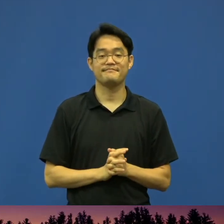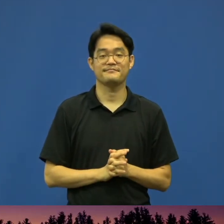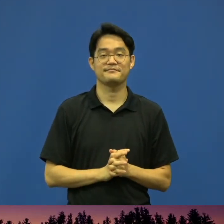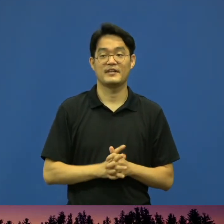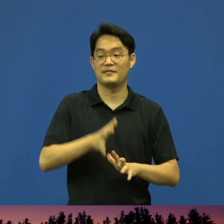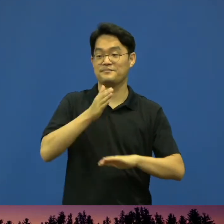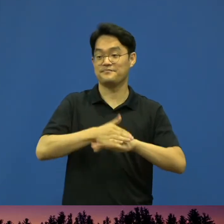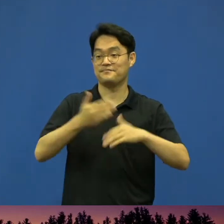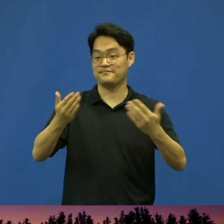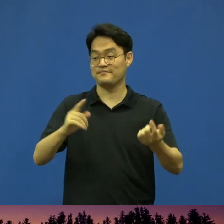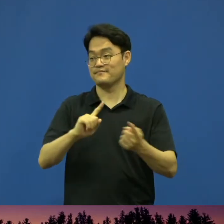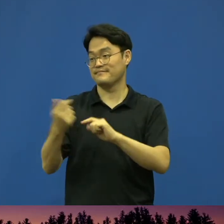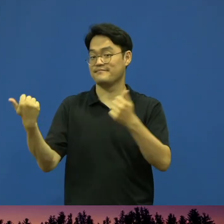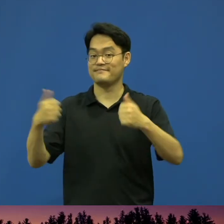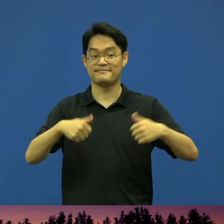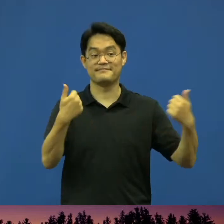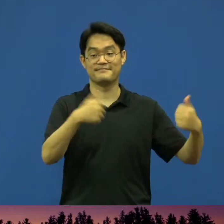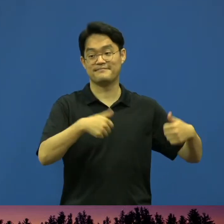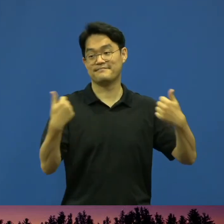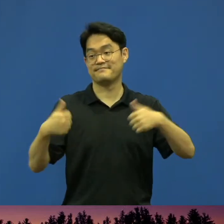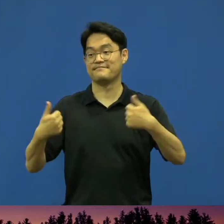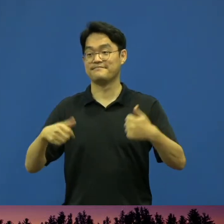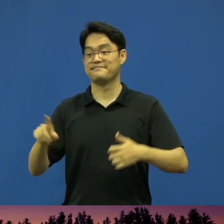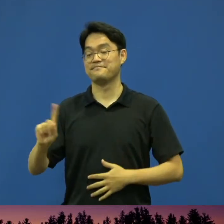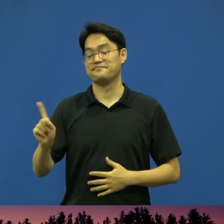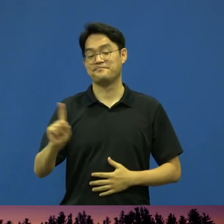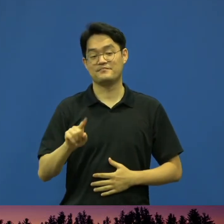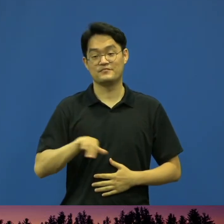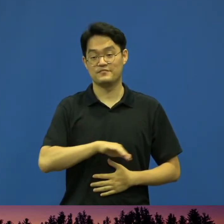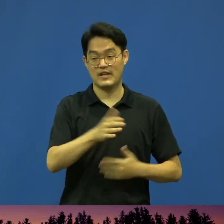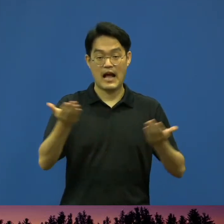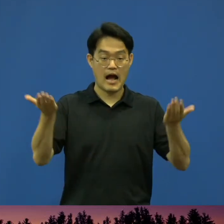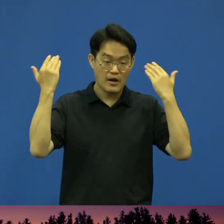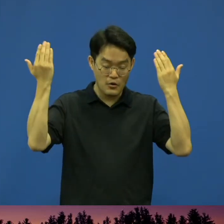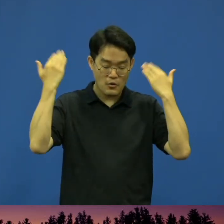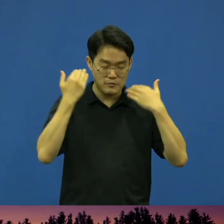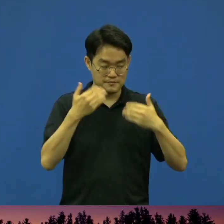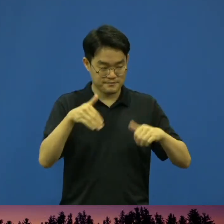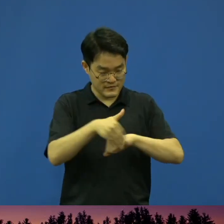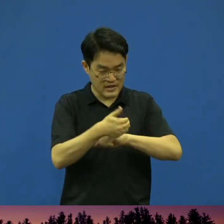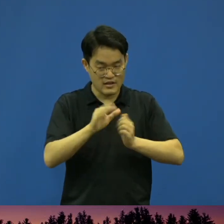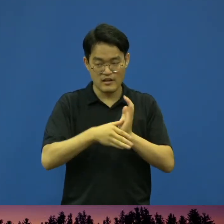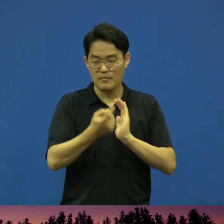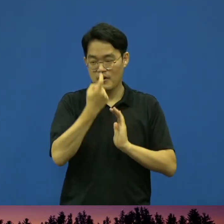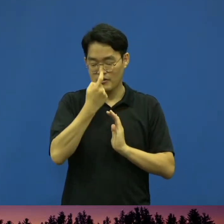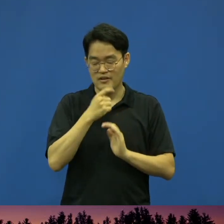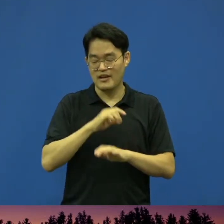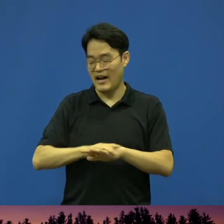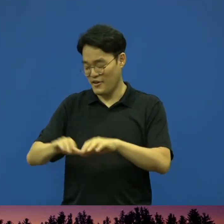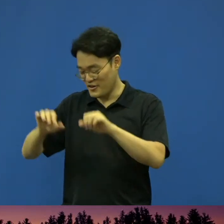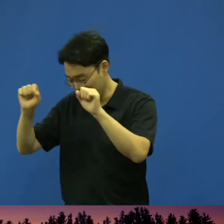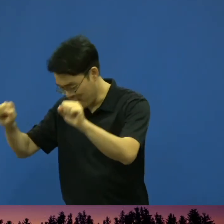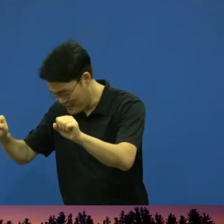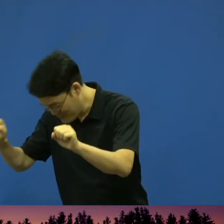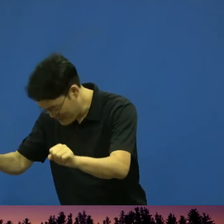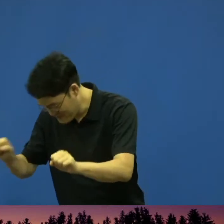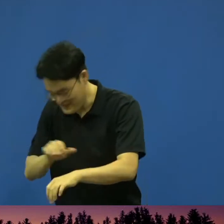감사합니다. 우리 좌우로 한번 인사 한번 하실까요? 우리가 학교 때 배운 인사를 한번 했으면 좋겠습니다. 안녕하세요. 한번 인사 한번 합시다.